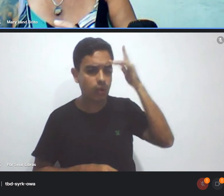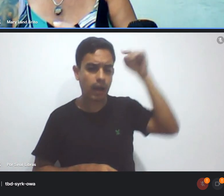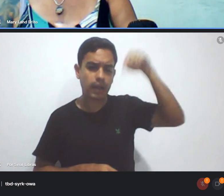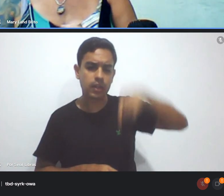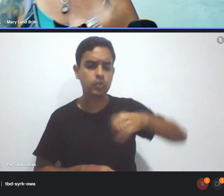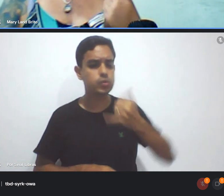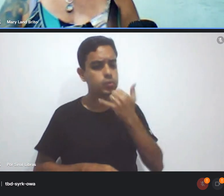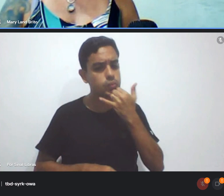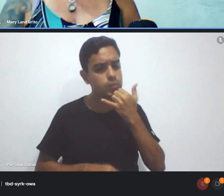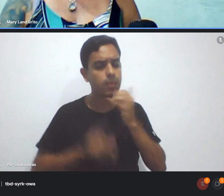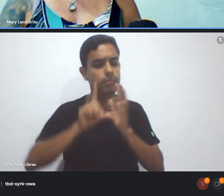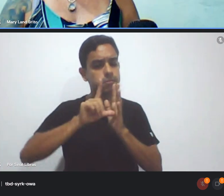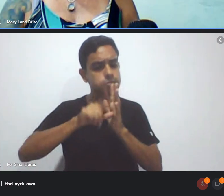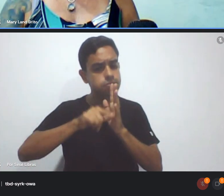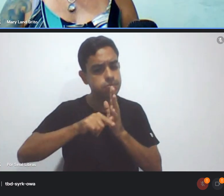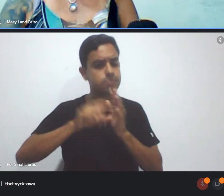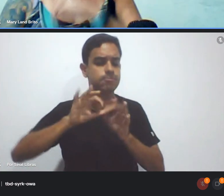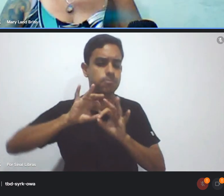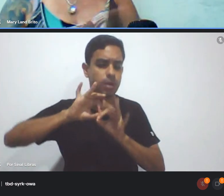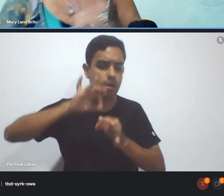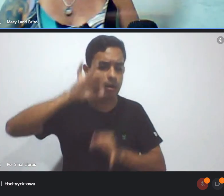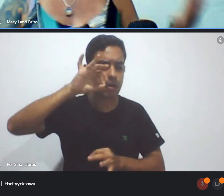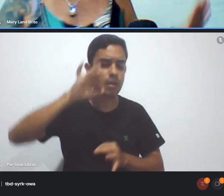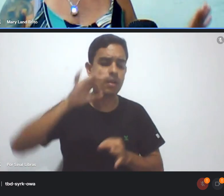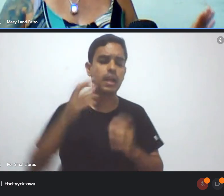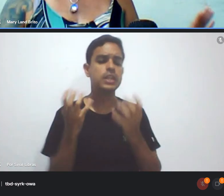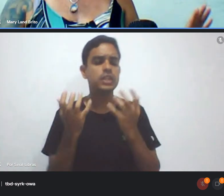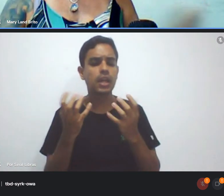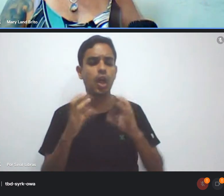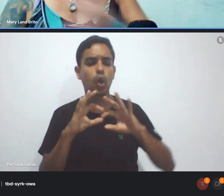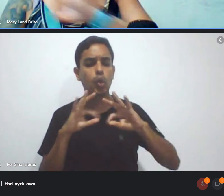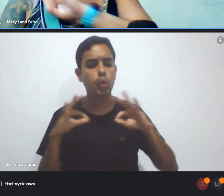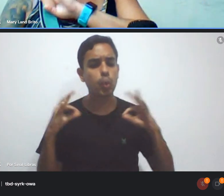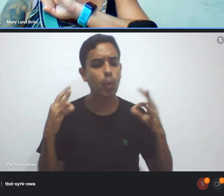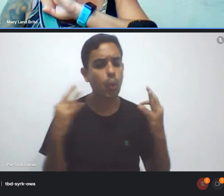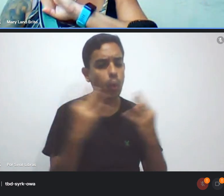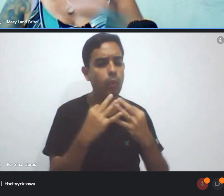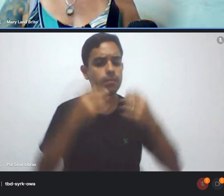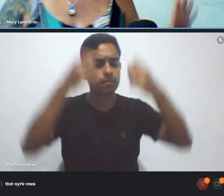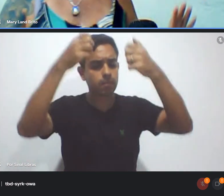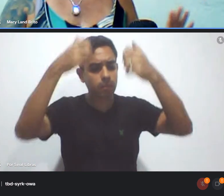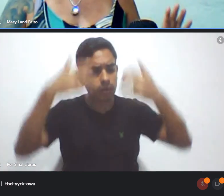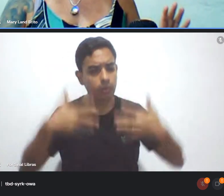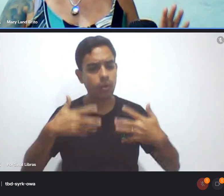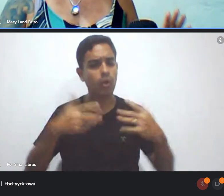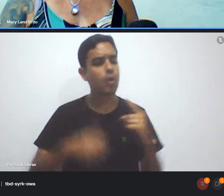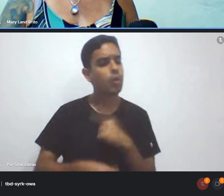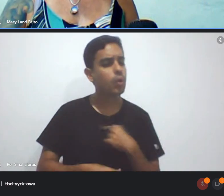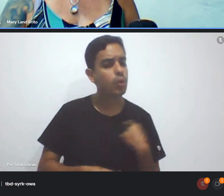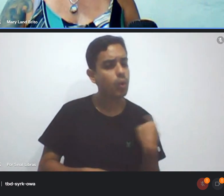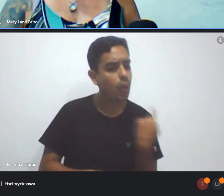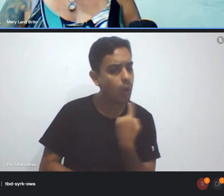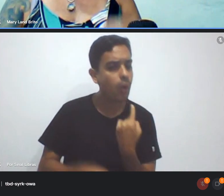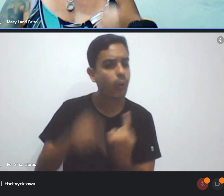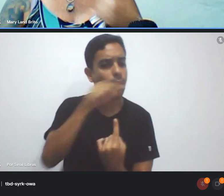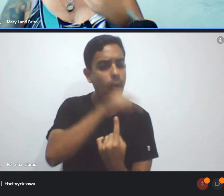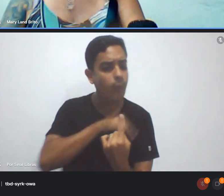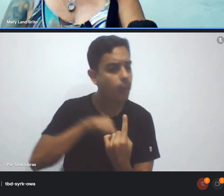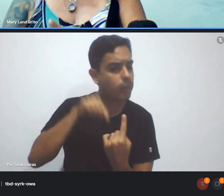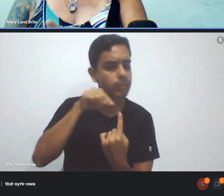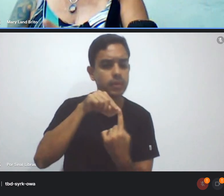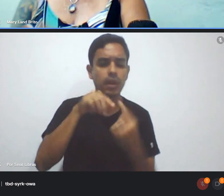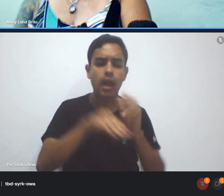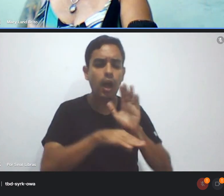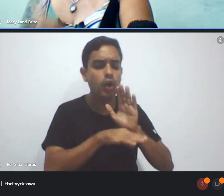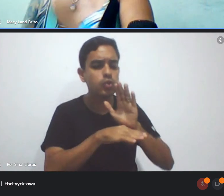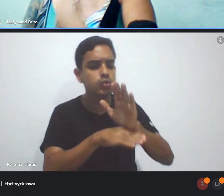estendeu, mas a gente procurou não deixar ninguém com dúvida e a gente está aqui para não deixar ninguém com dúvida. Enquanto o